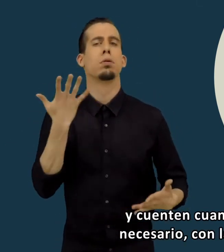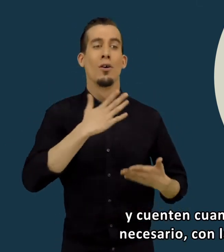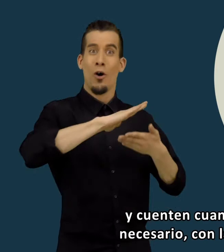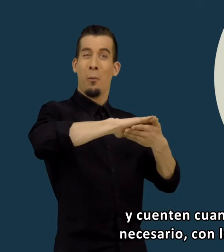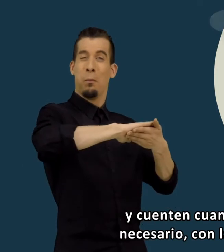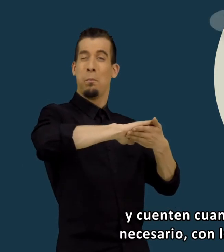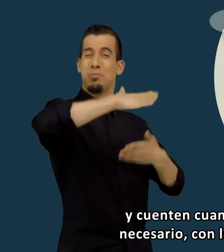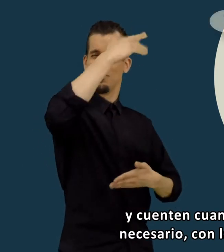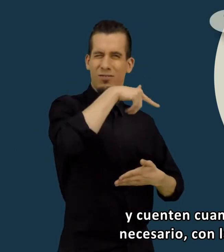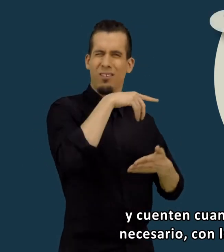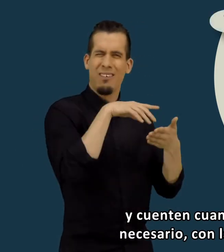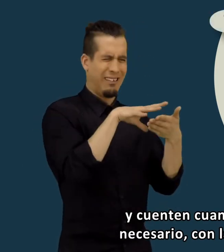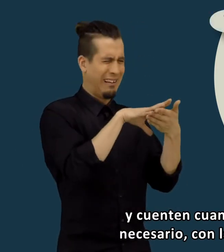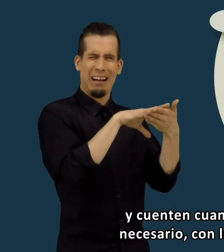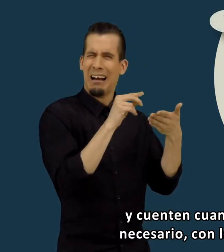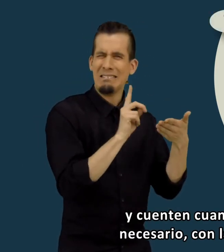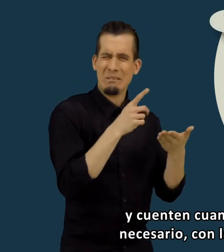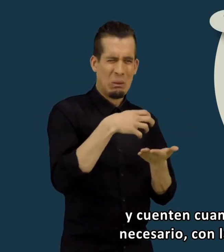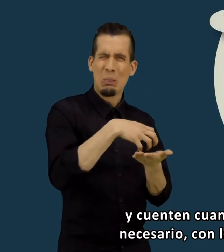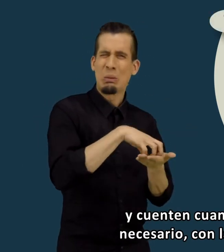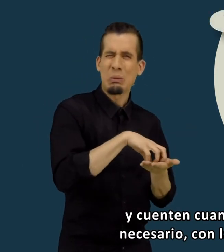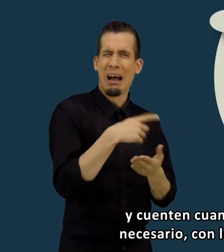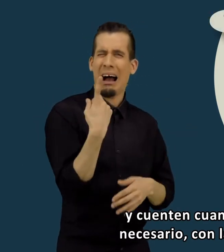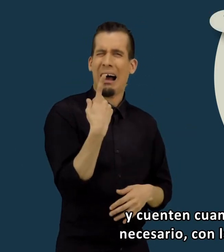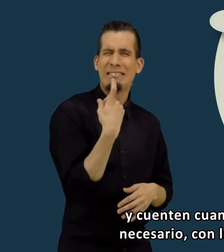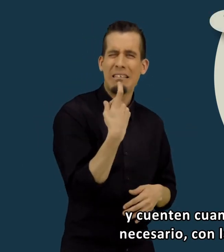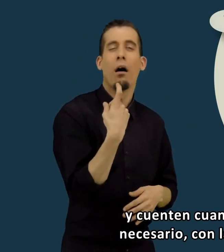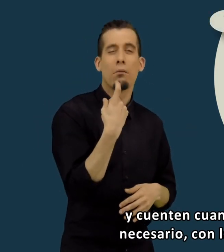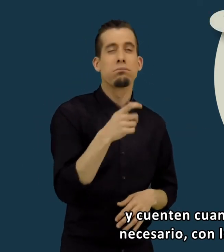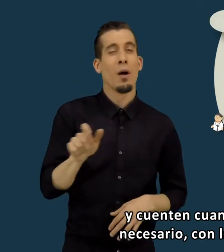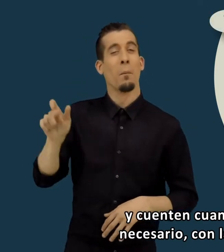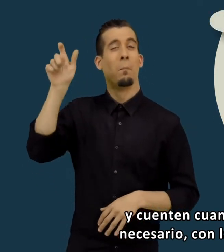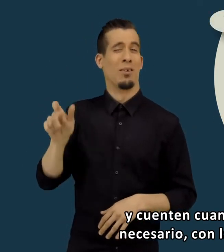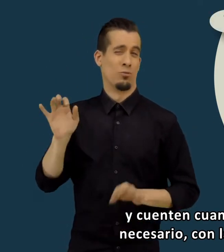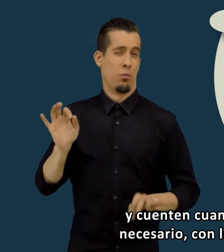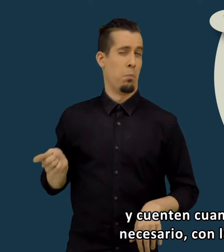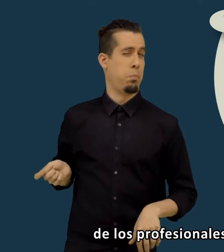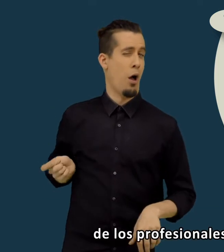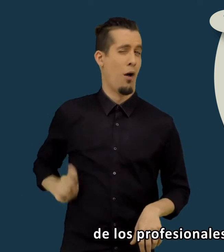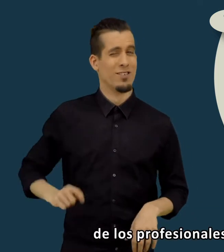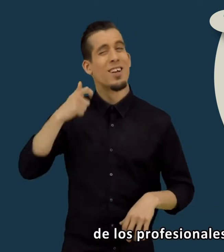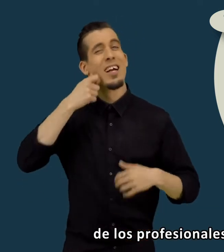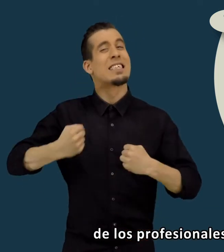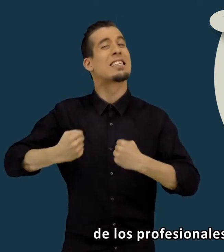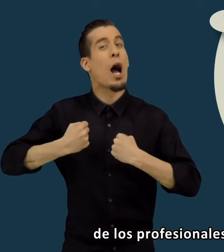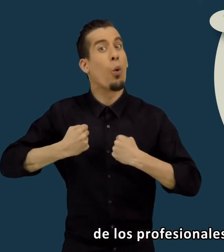y cuenten, cuando sea necesario, con la ayuda de los profesionales sanitarios.